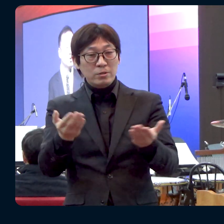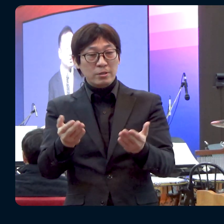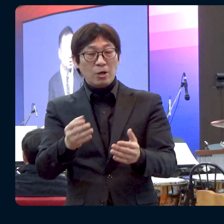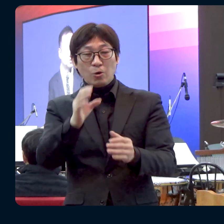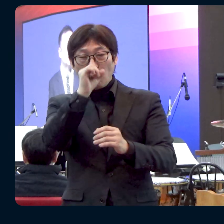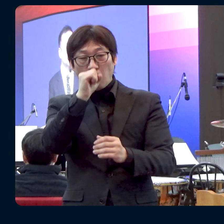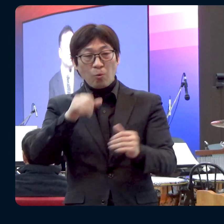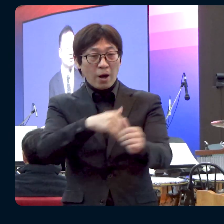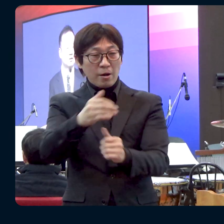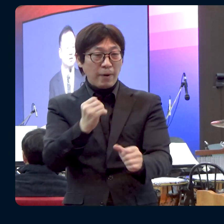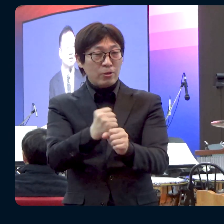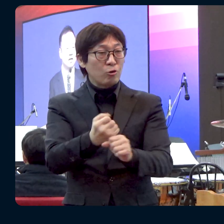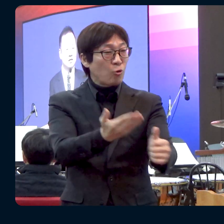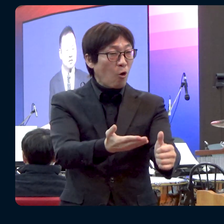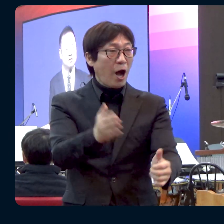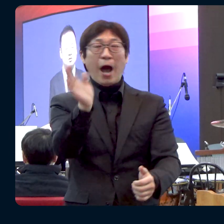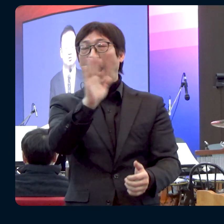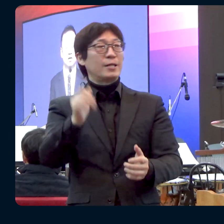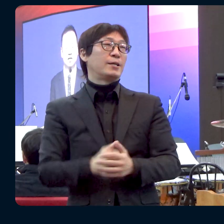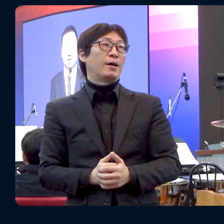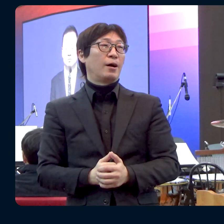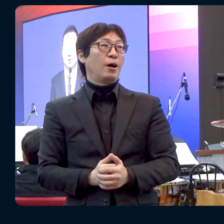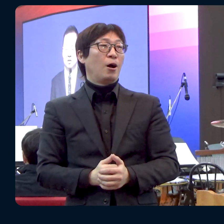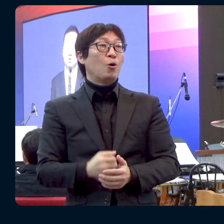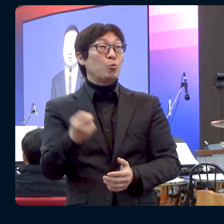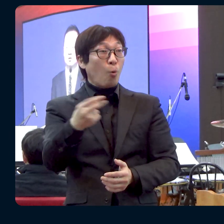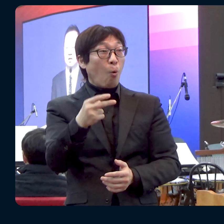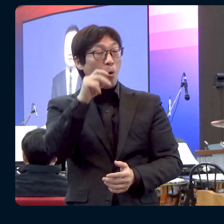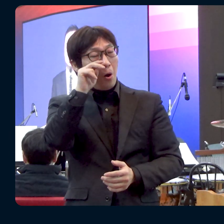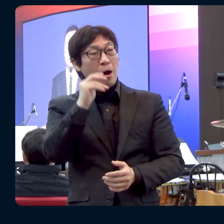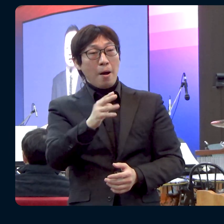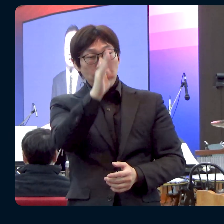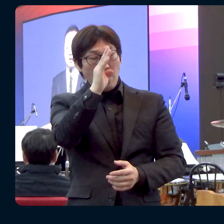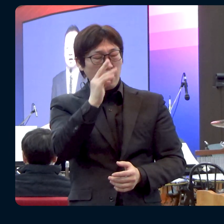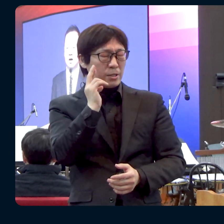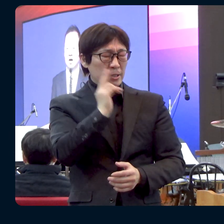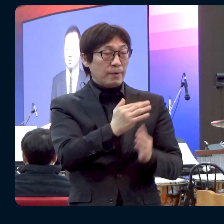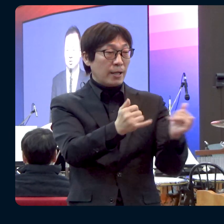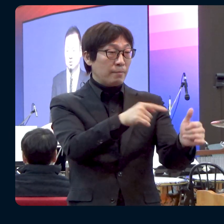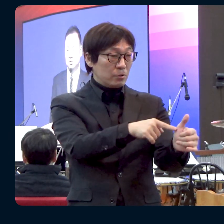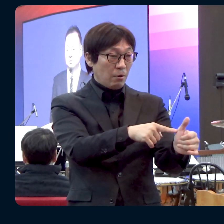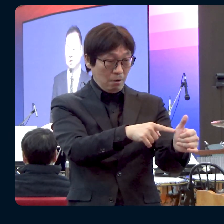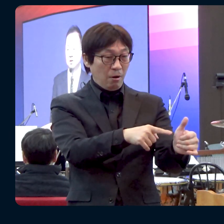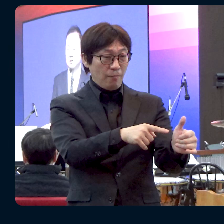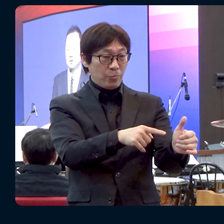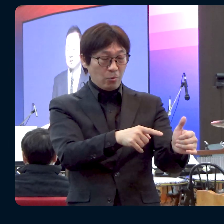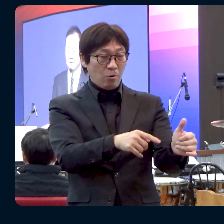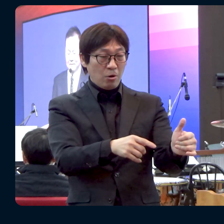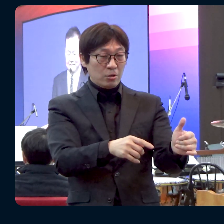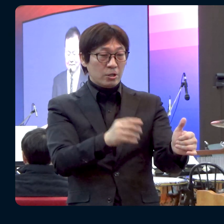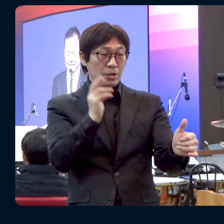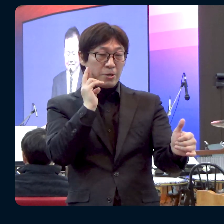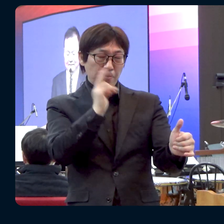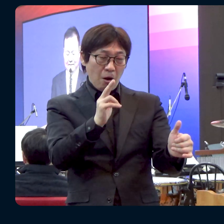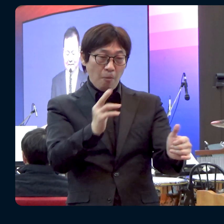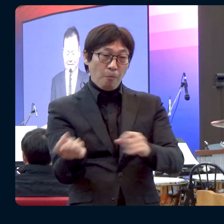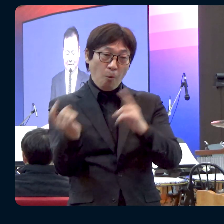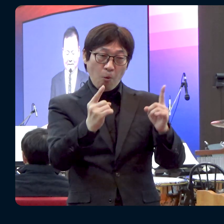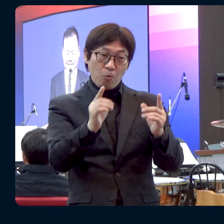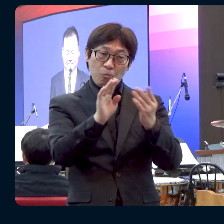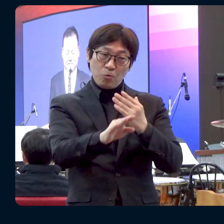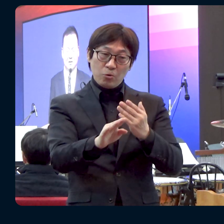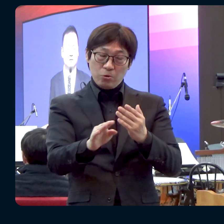정말 아프신 분 한번 고쳐주시면 그 간증을 듣고 우리가 다시 한번 힘을 얻을 것 같은데 안 고쳐주십니다.